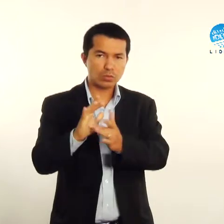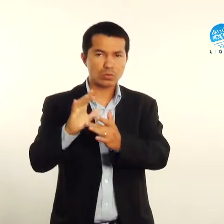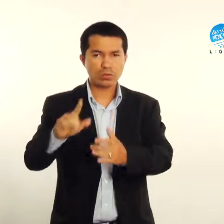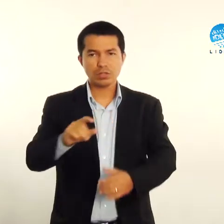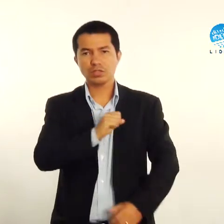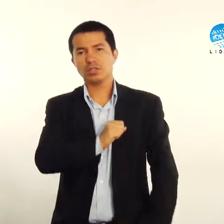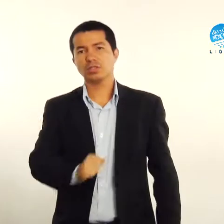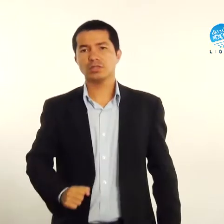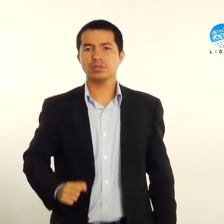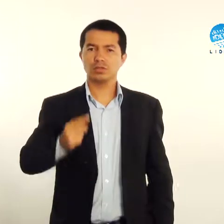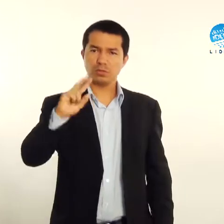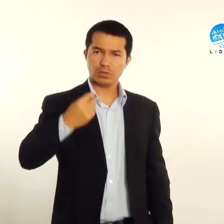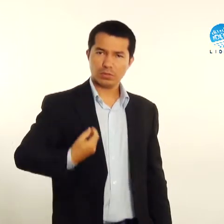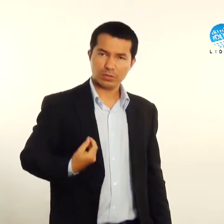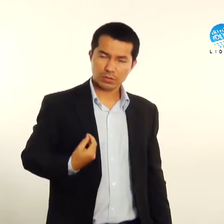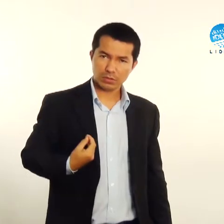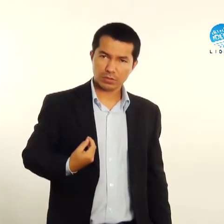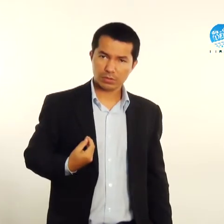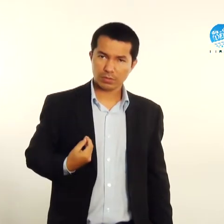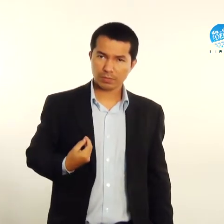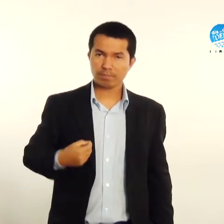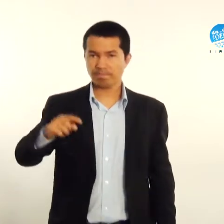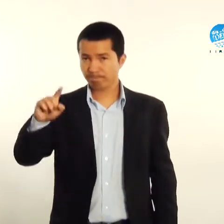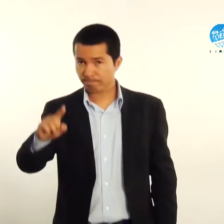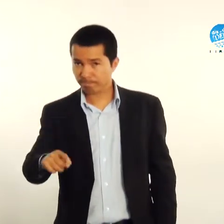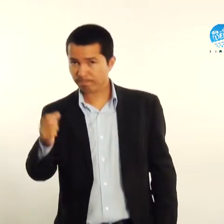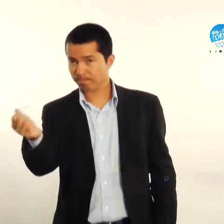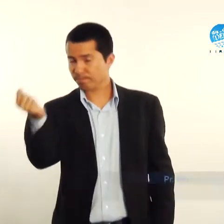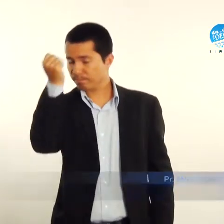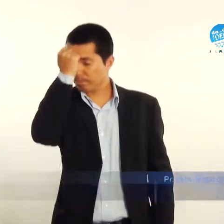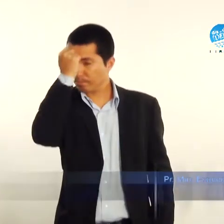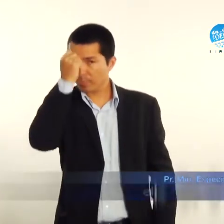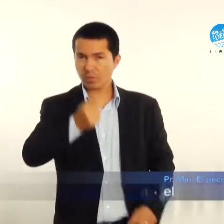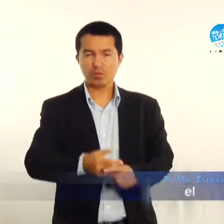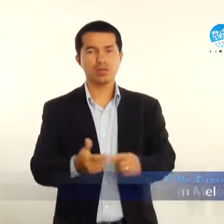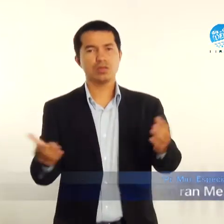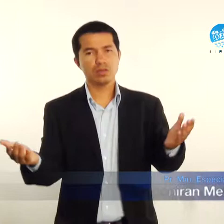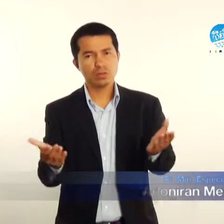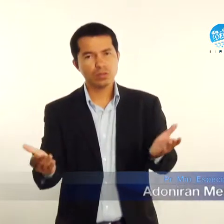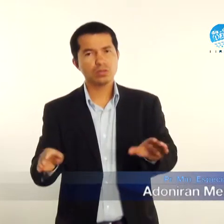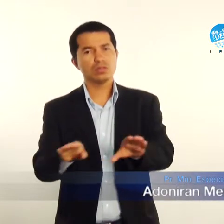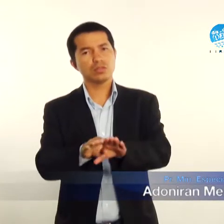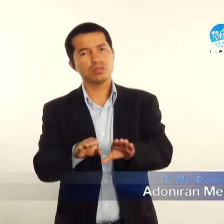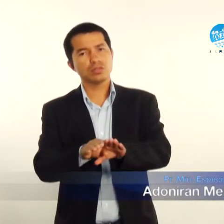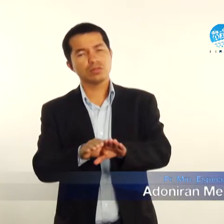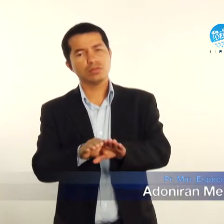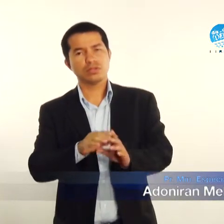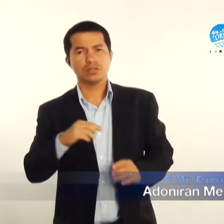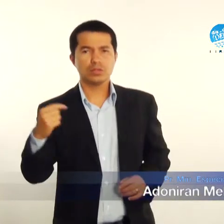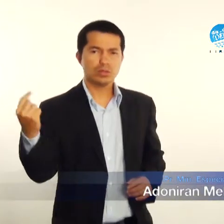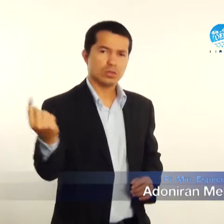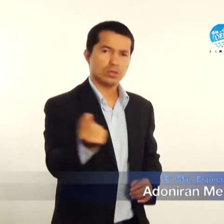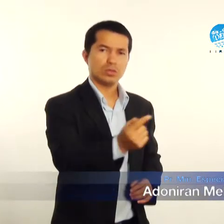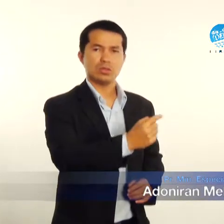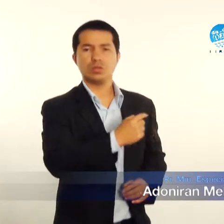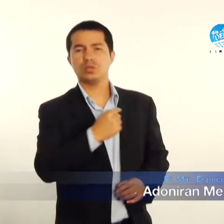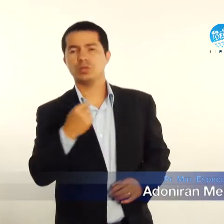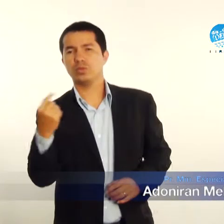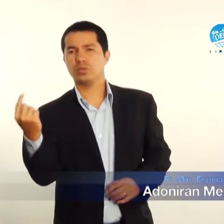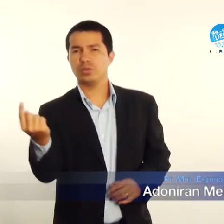de Deus para Jesus ser o Senhor da sua vida. É uma conversão, porque até aqui você está vivendo segundo